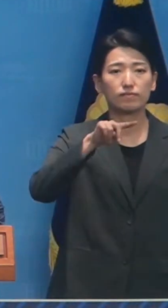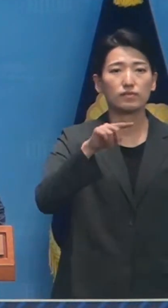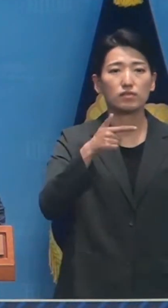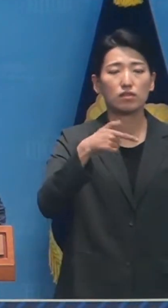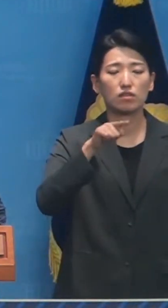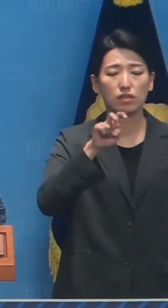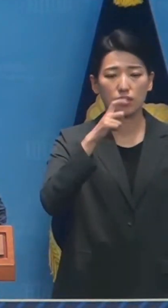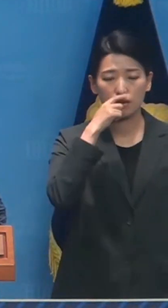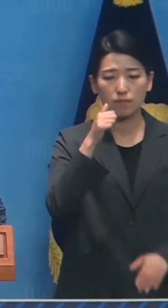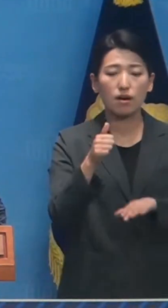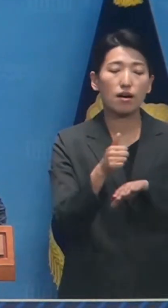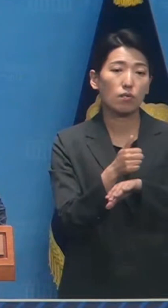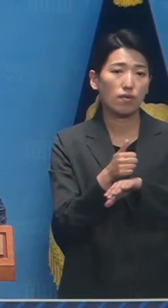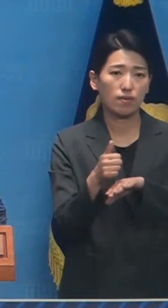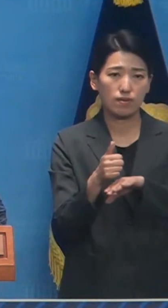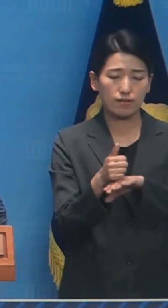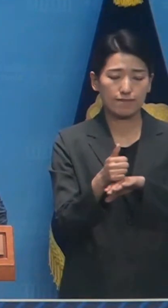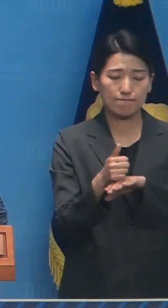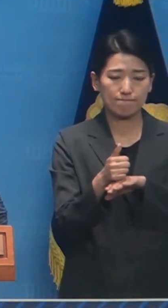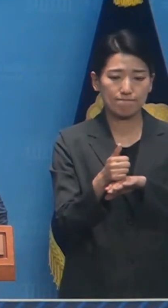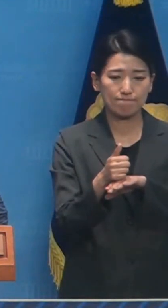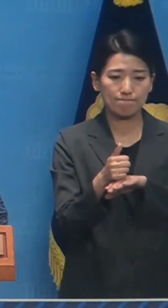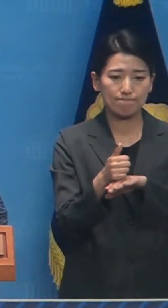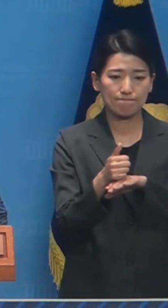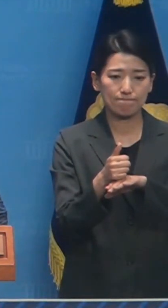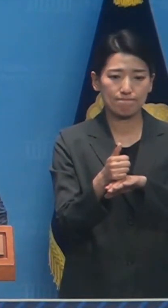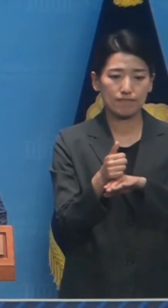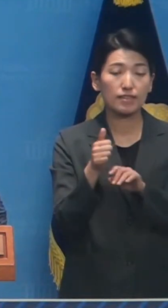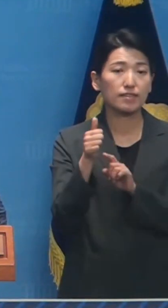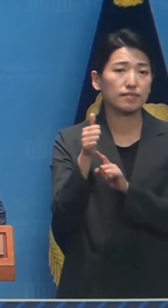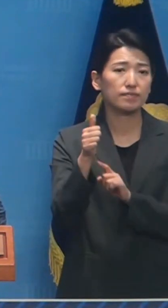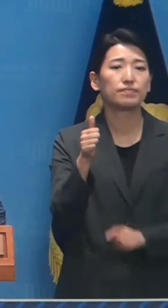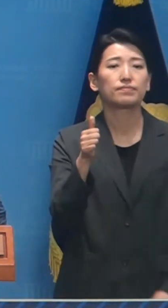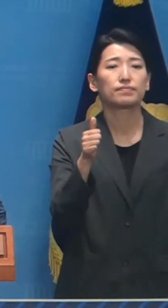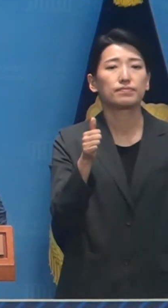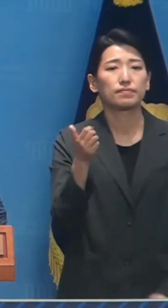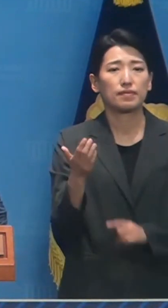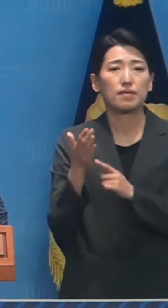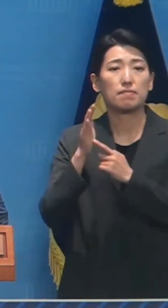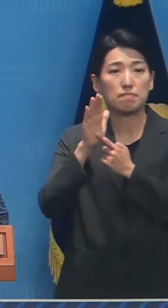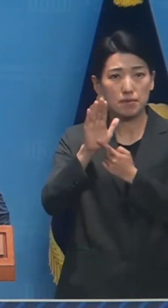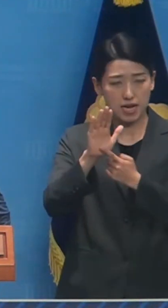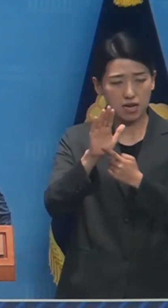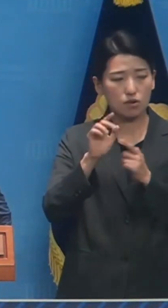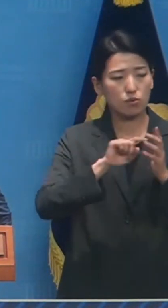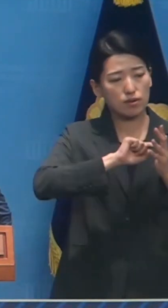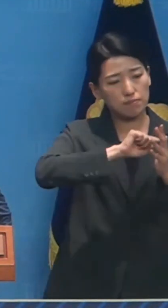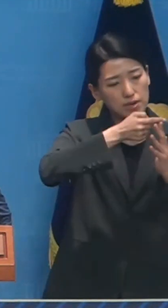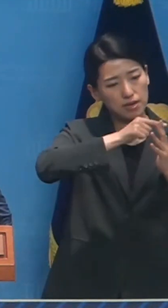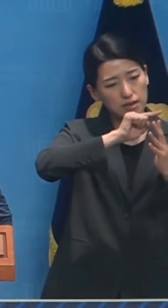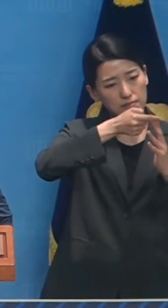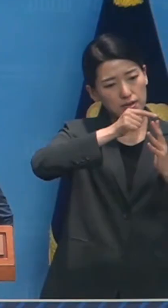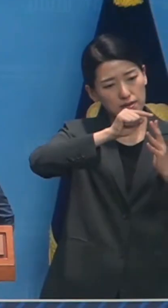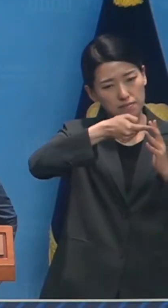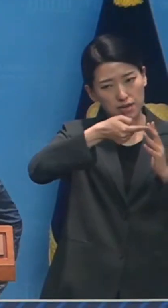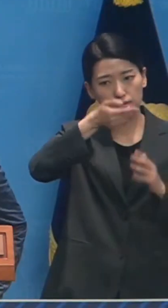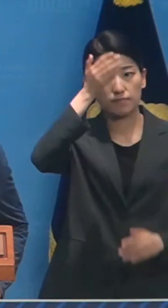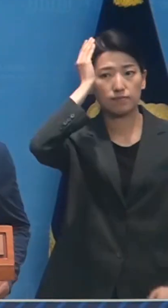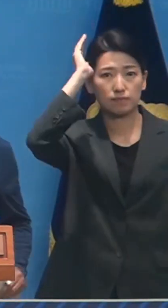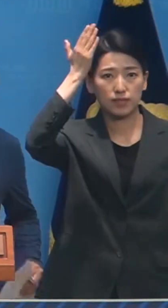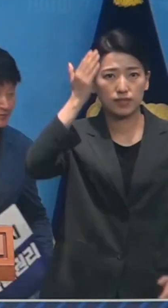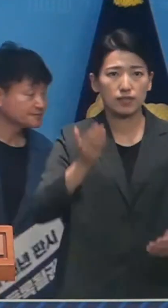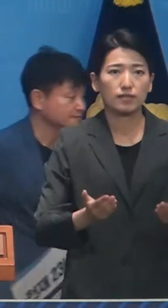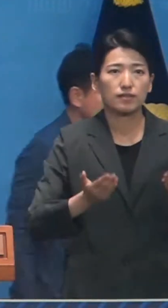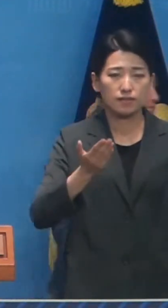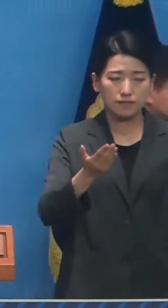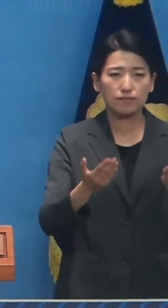성감학원 회장님께서 먼저 대독하시고 각 대표께서 돌아가시면서 낭독하도록 하시겠습니다.